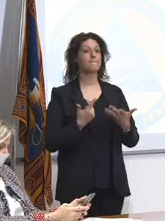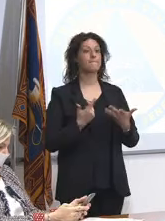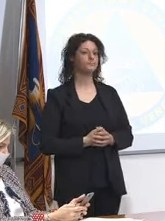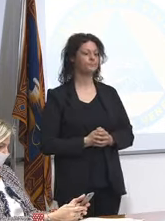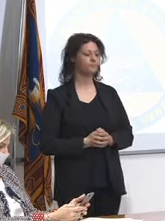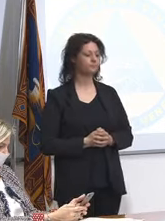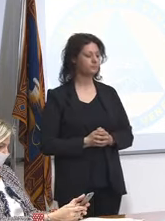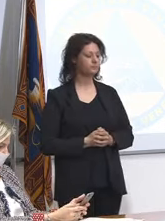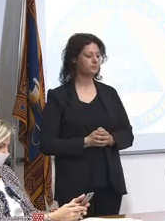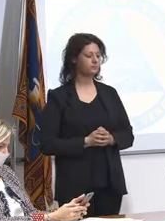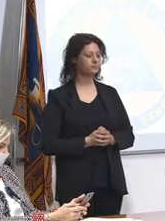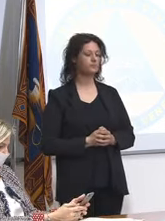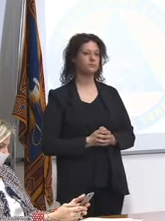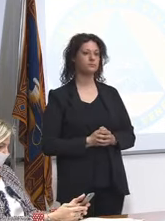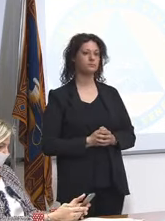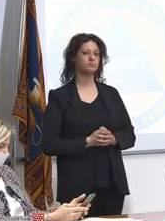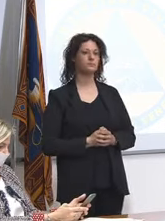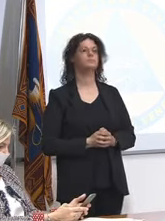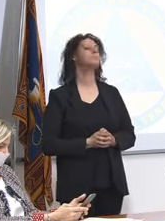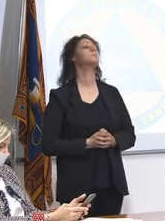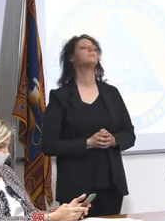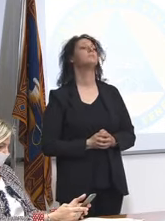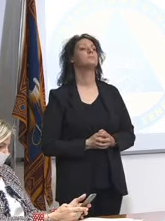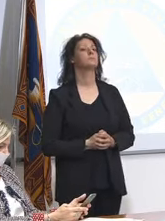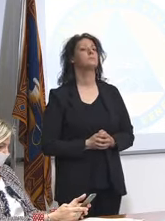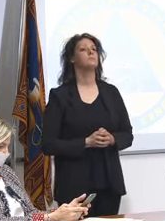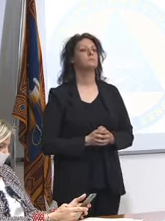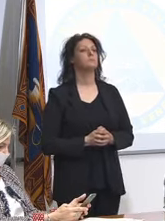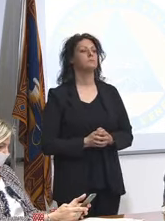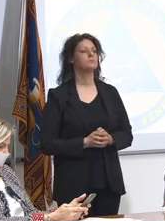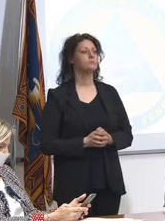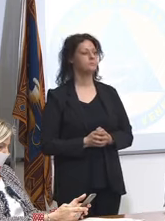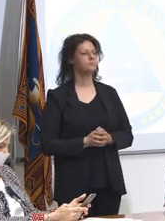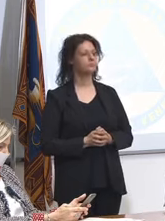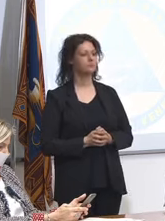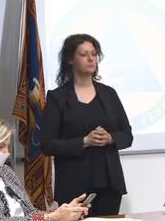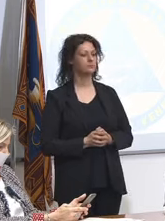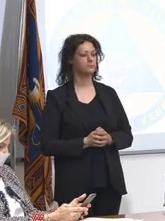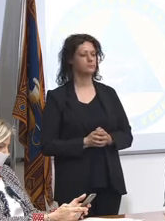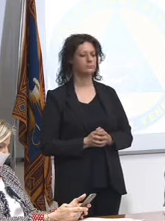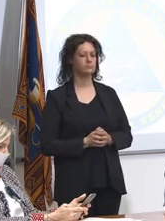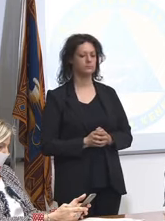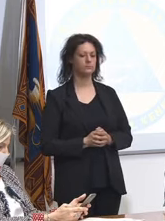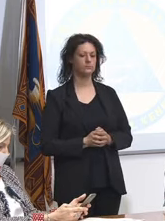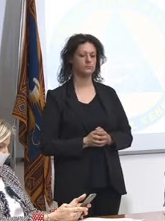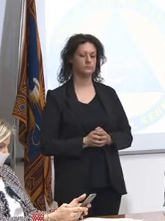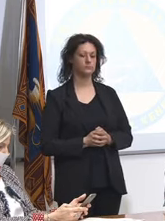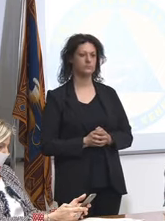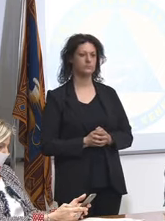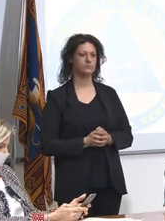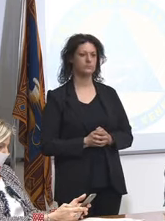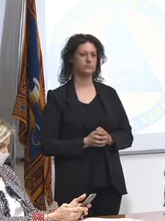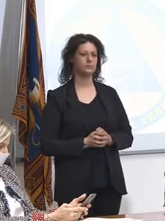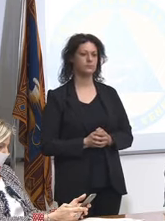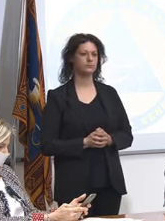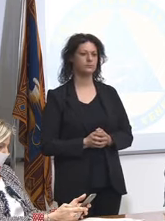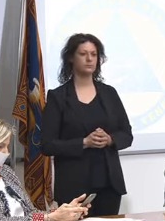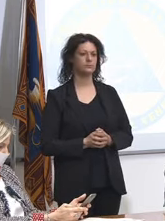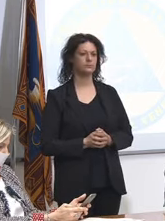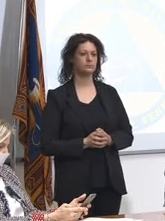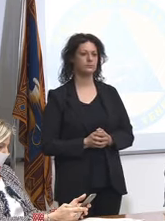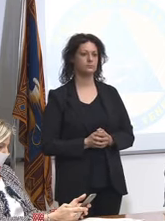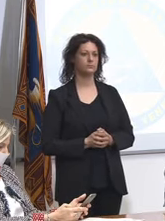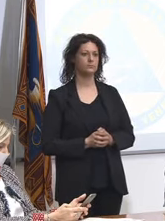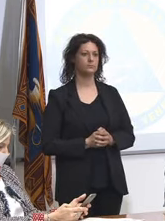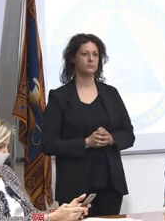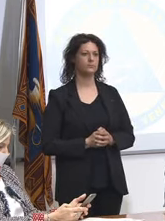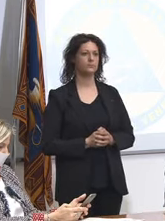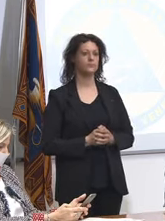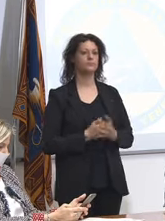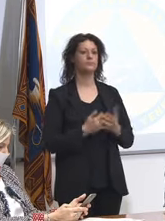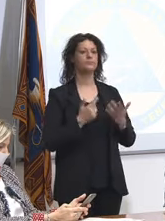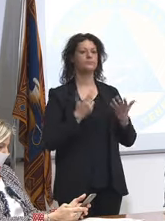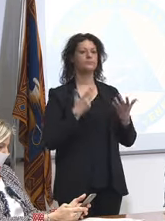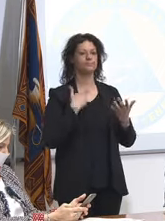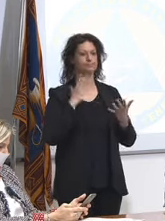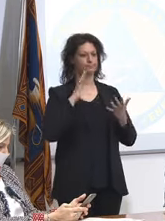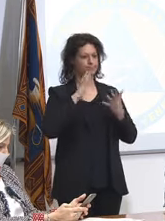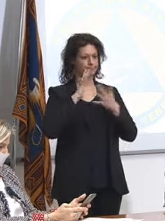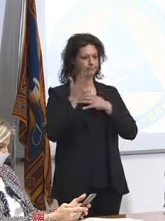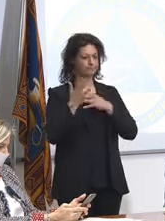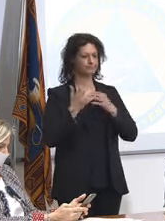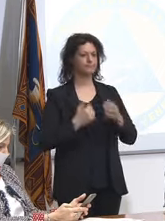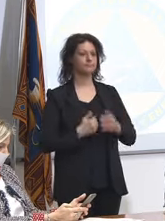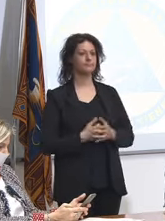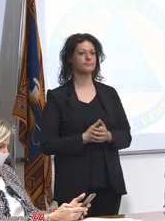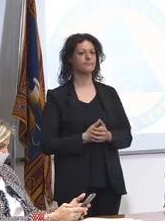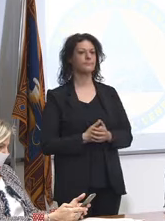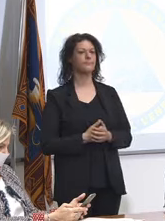beh, questo è dei bambini, ecco, volevo dire, altro aspetto, Noi poi,